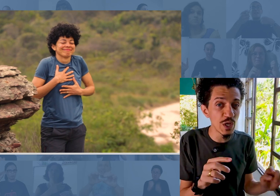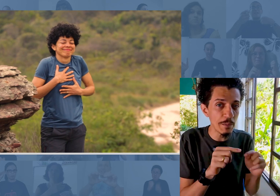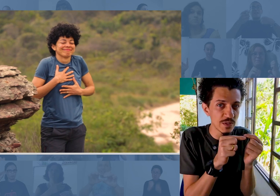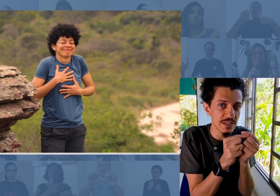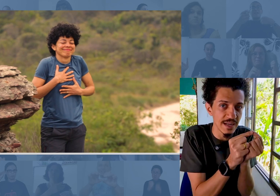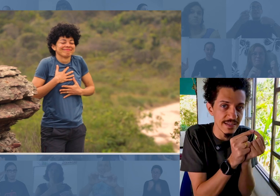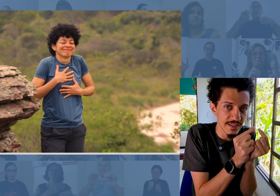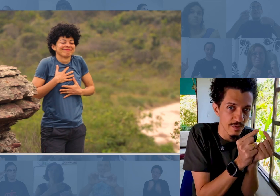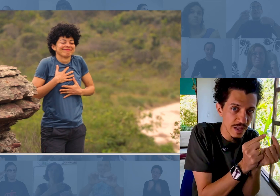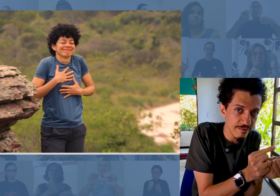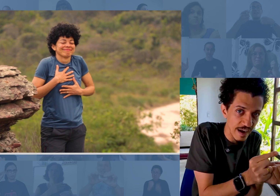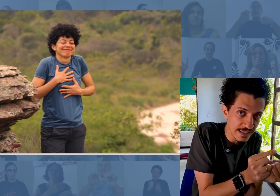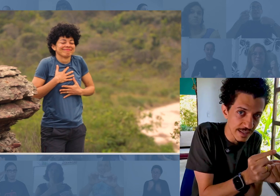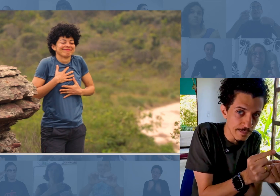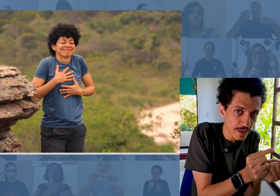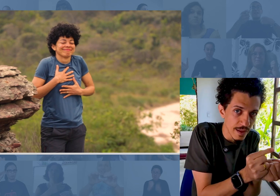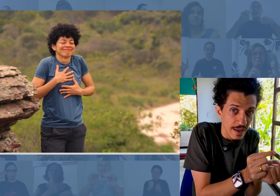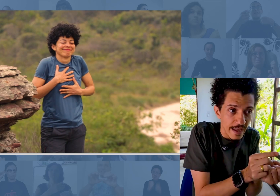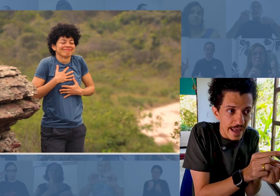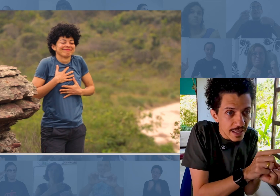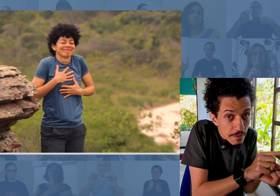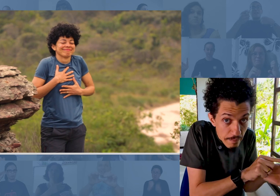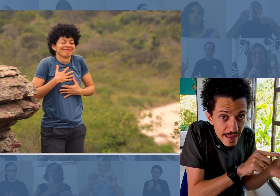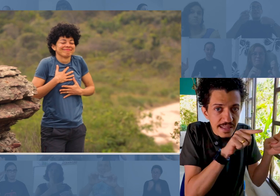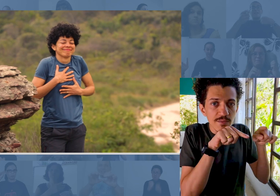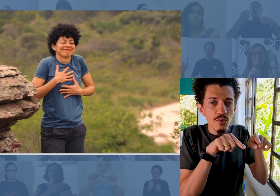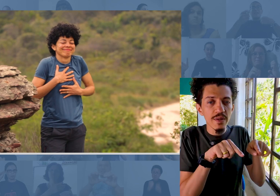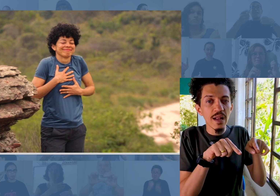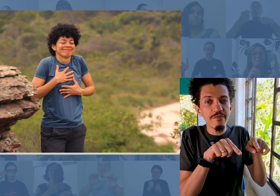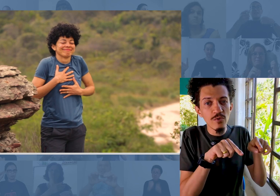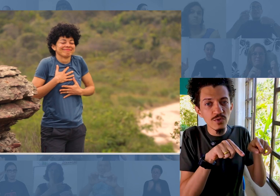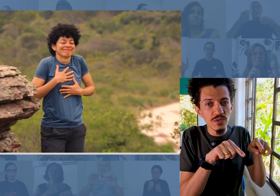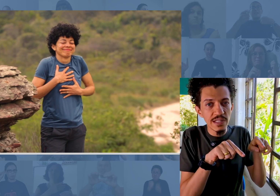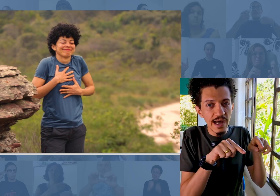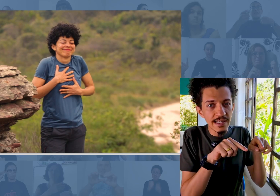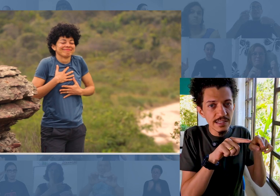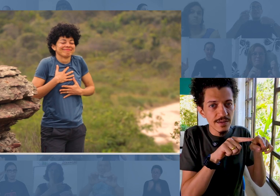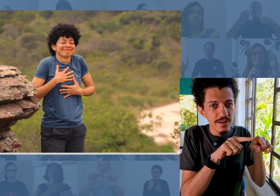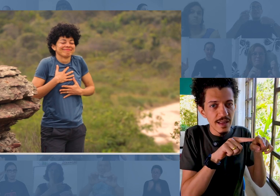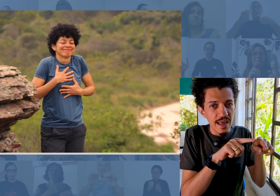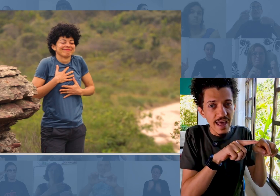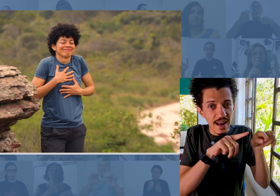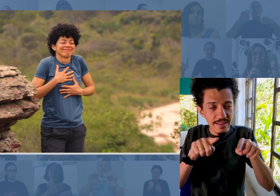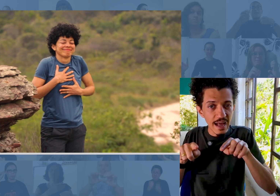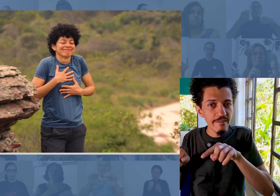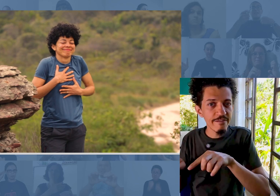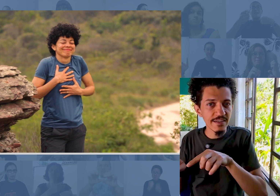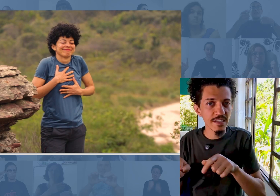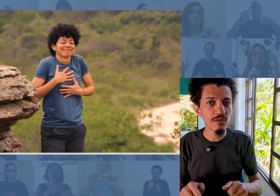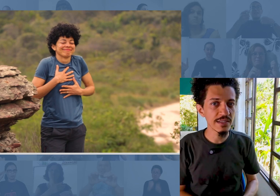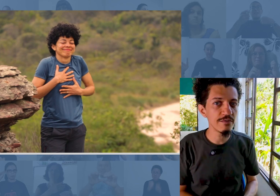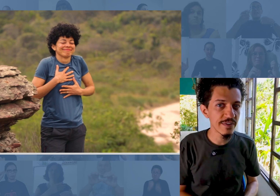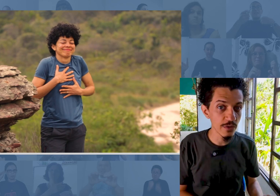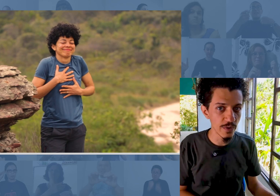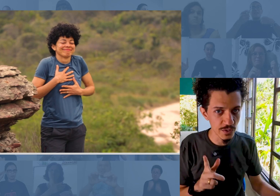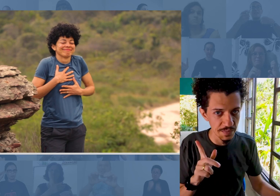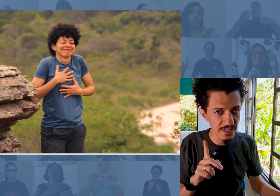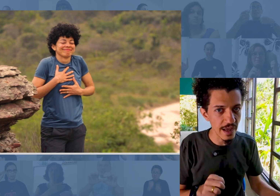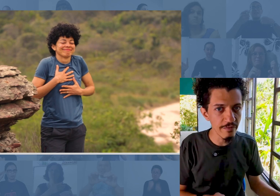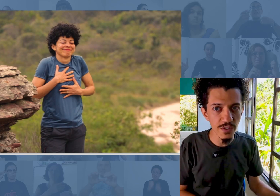de sinalização que ela faz, em que mesmo quando ela usa os sinais, ela está fazendo classificadores. Observa isso aqui